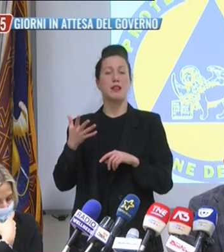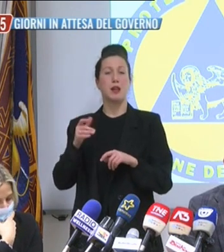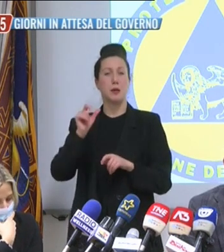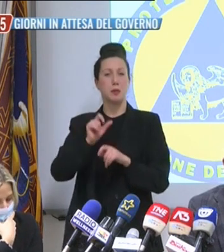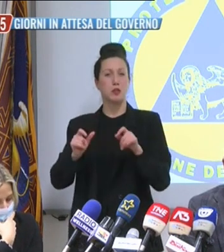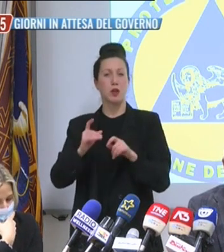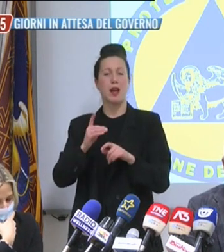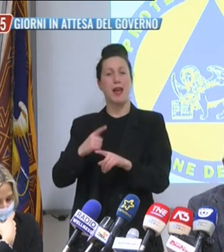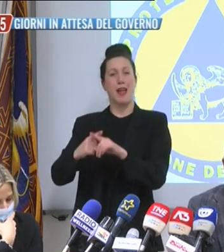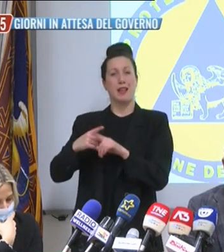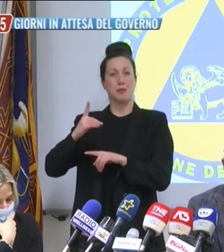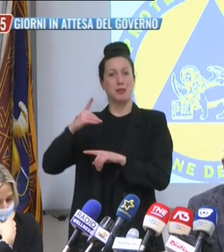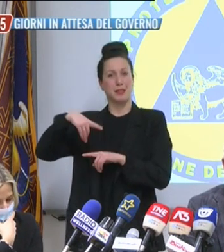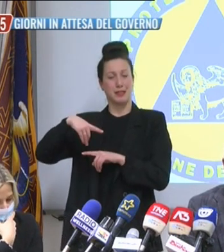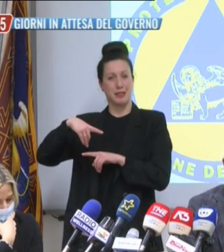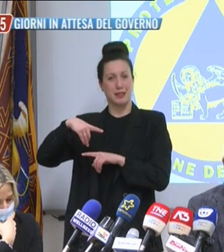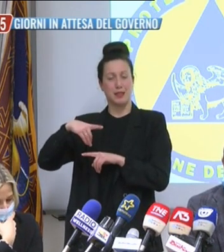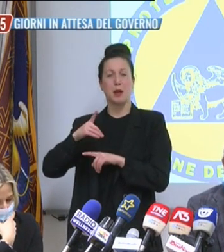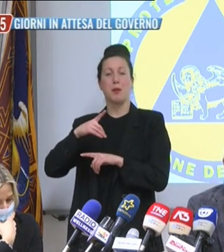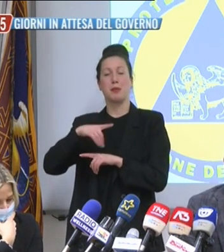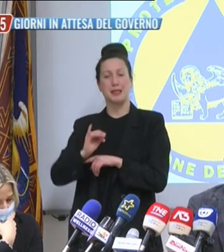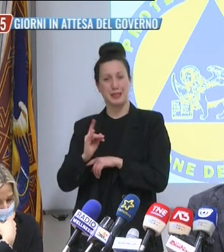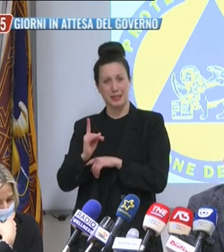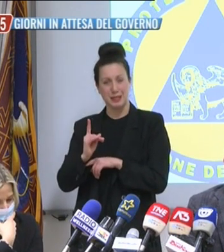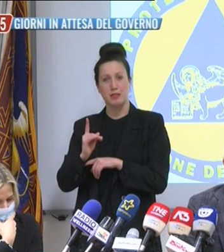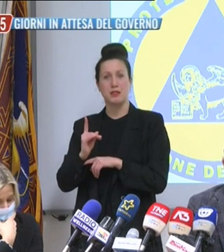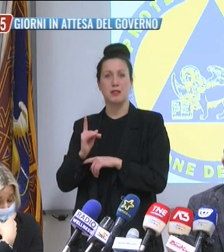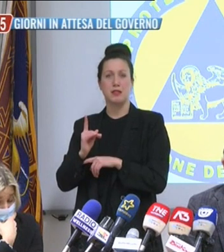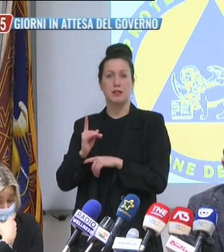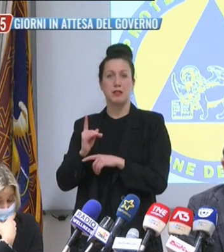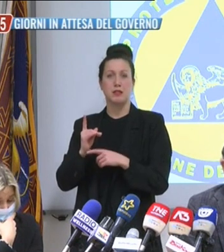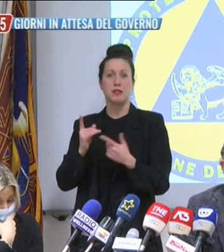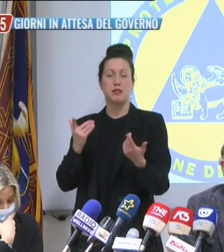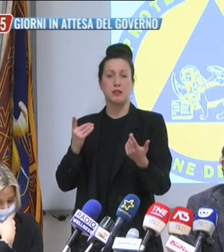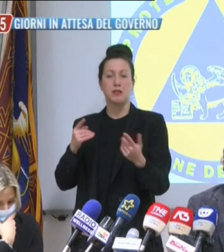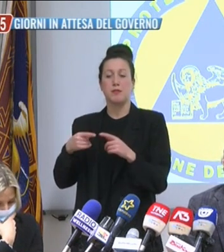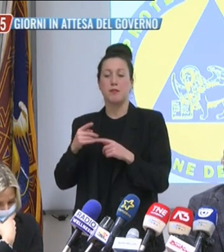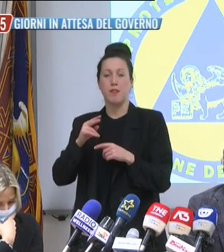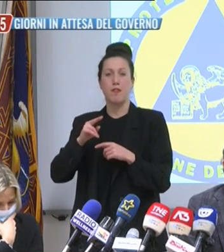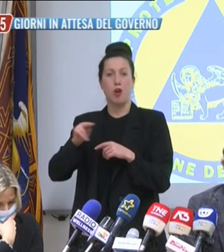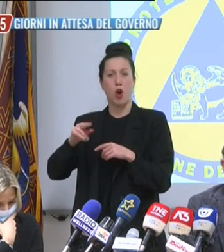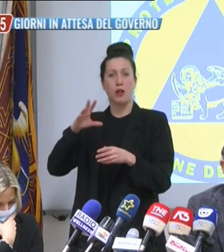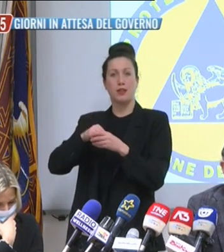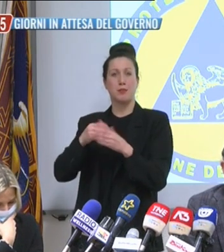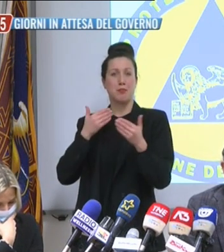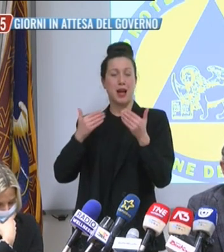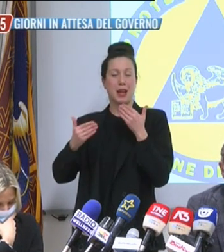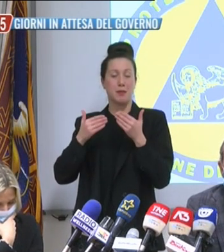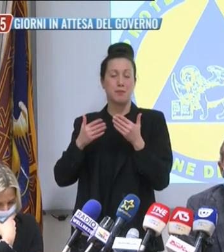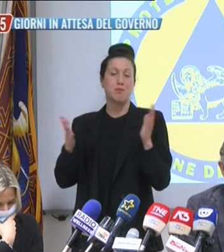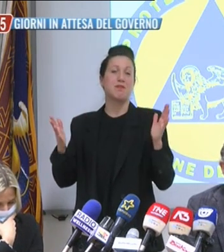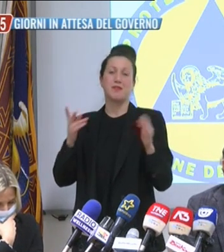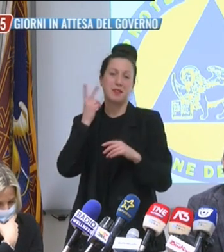in Parlamento per impugnarsi la legge. E per cui resta fondamentale. Guardate, la